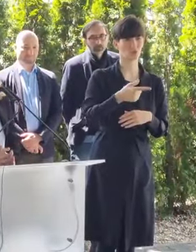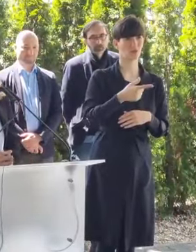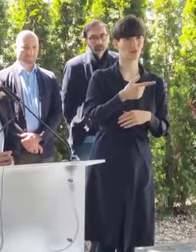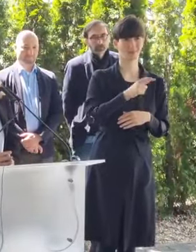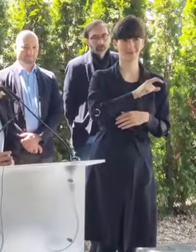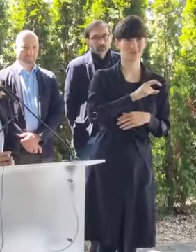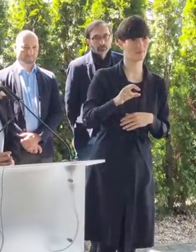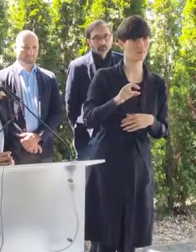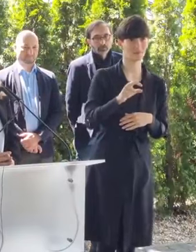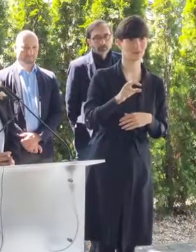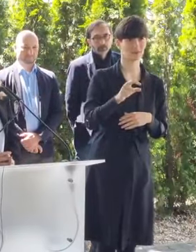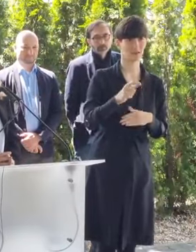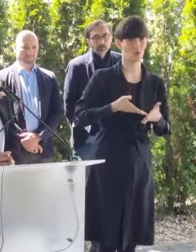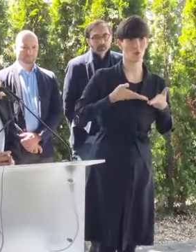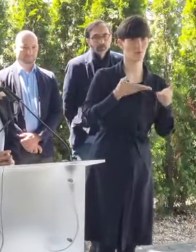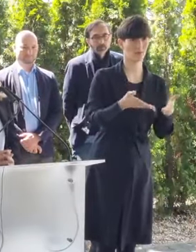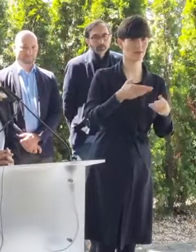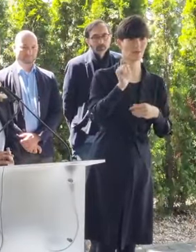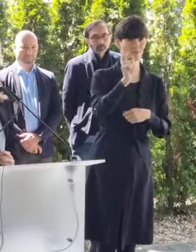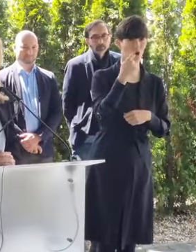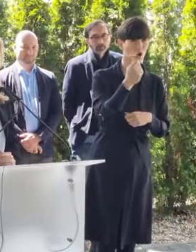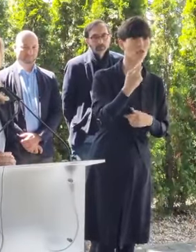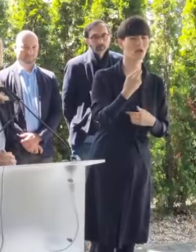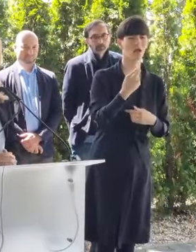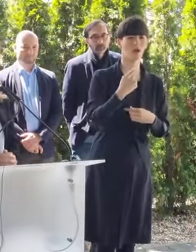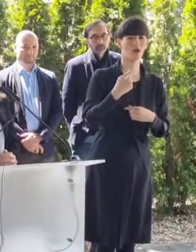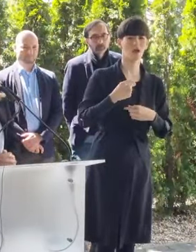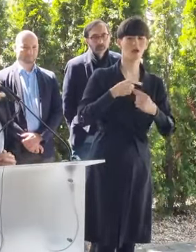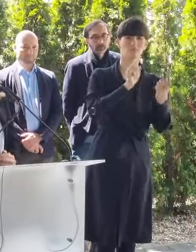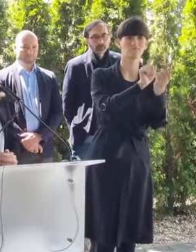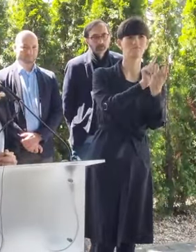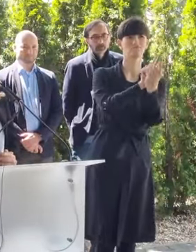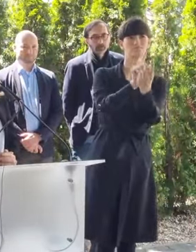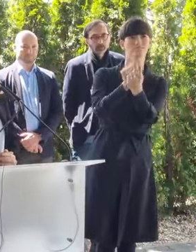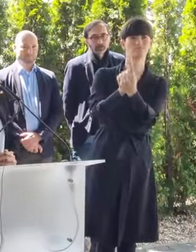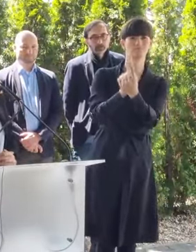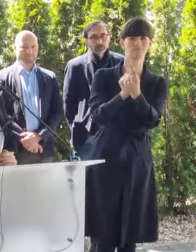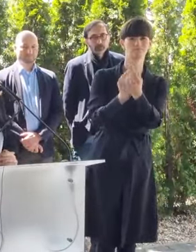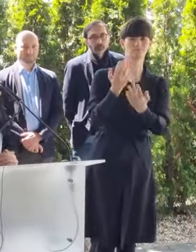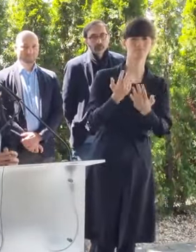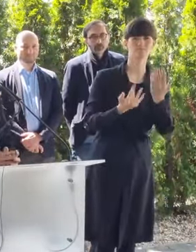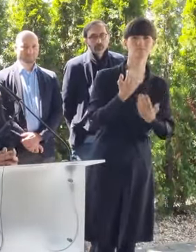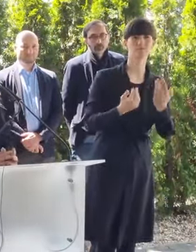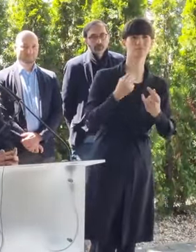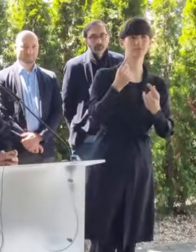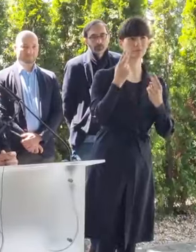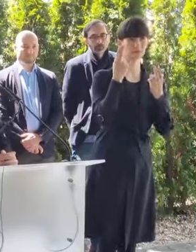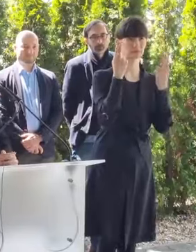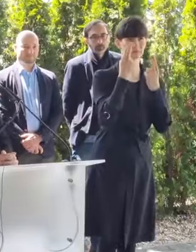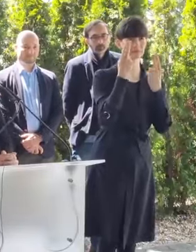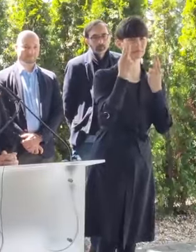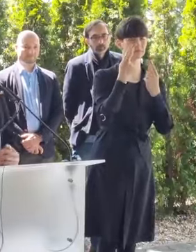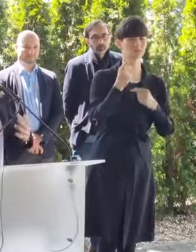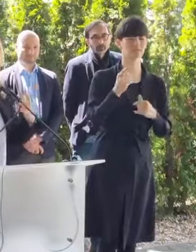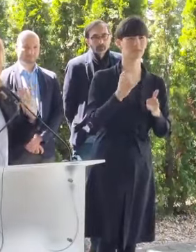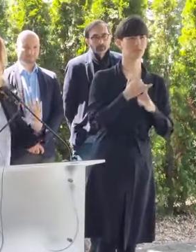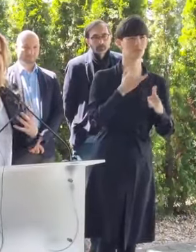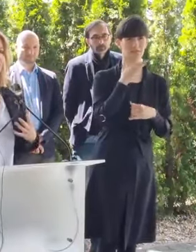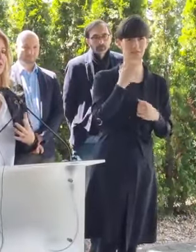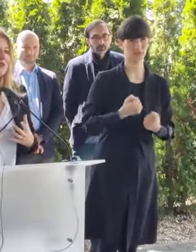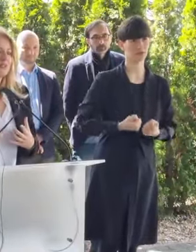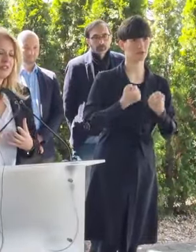vojny, hovoriť s mužmi a ženami, ktorí majú slzy v očiach, je fakt ťažké.